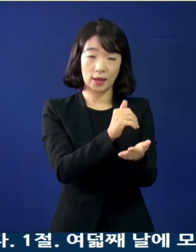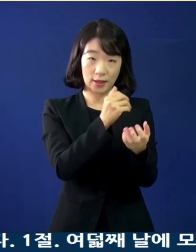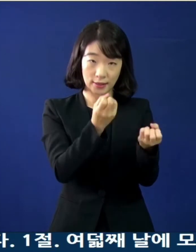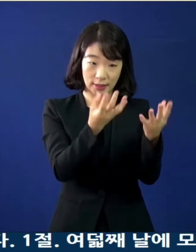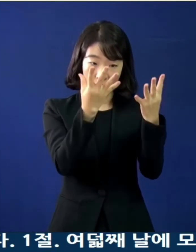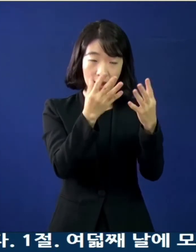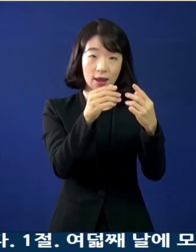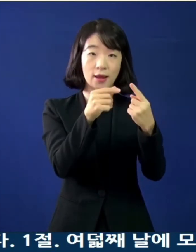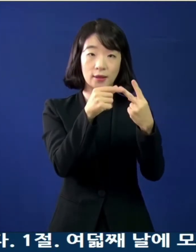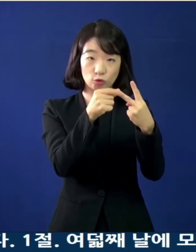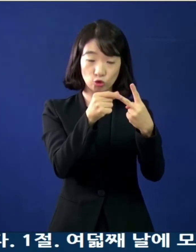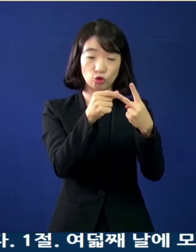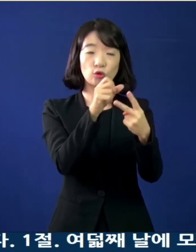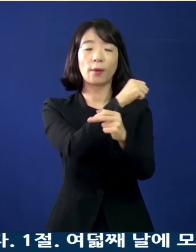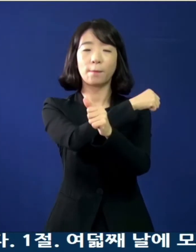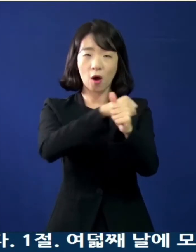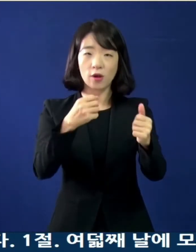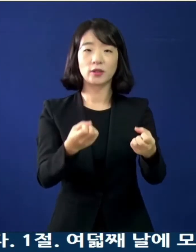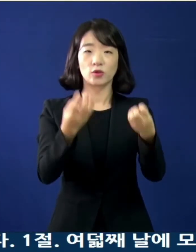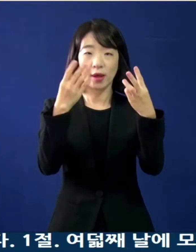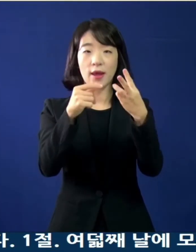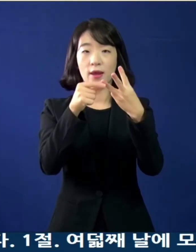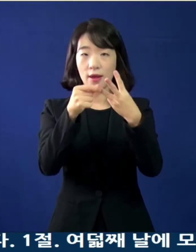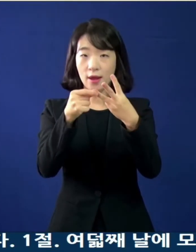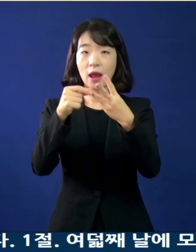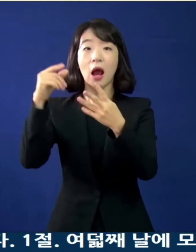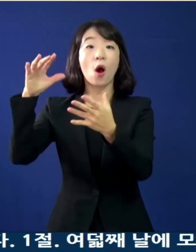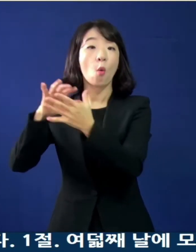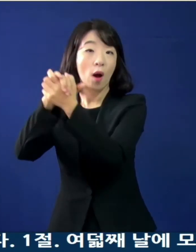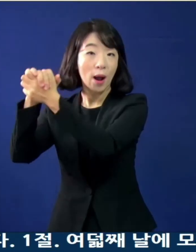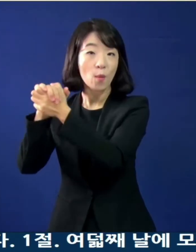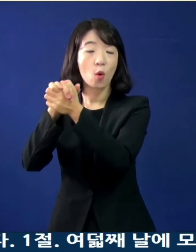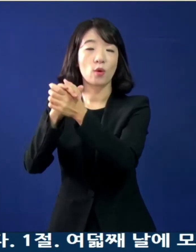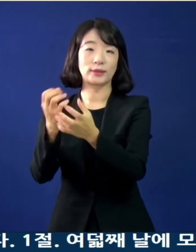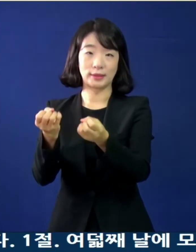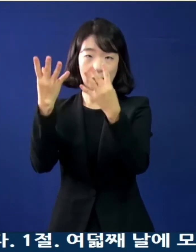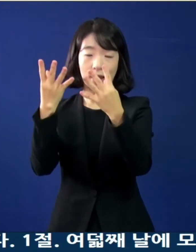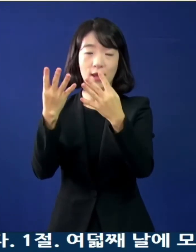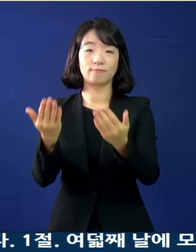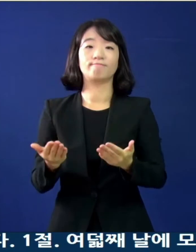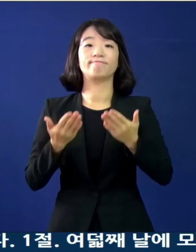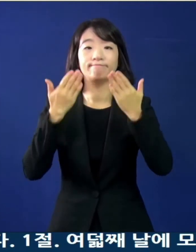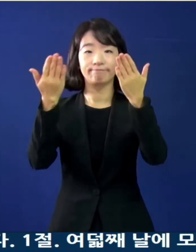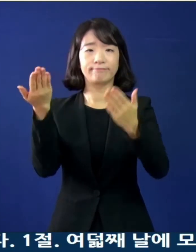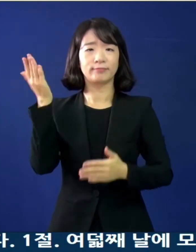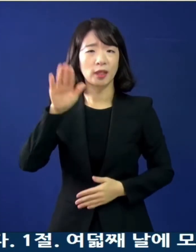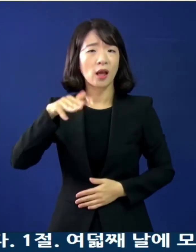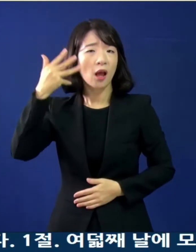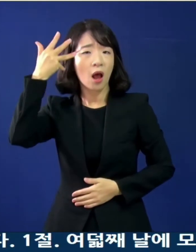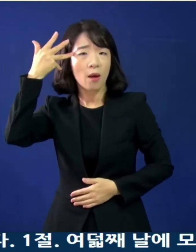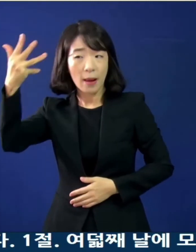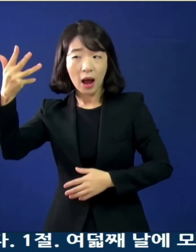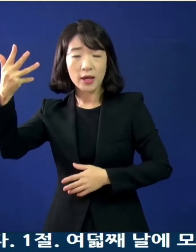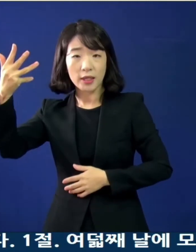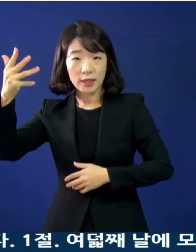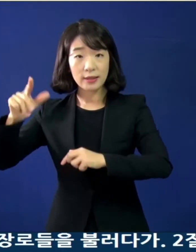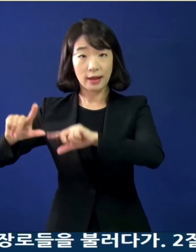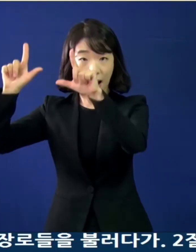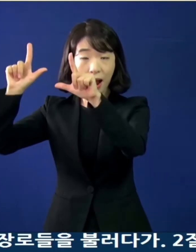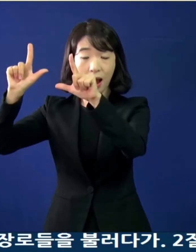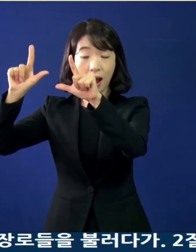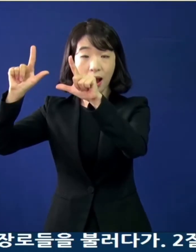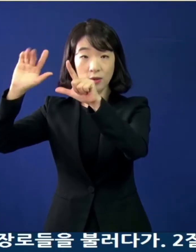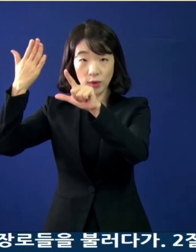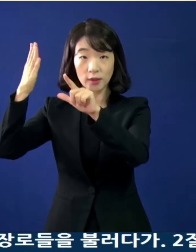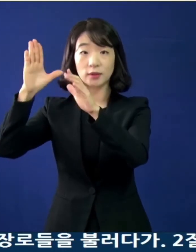번째 번제, 세 번째 화목제를 드리는데, 8째 날에는 특별한 예언이 나타나기